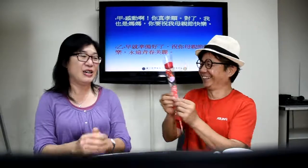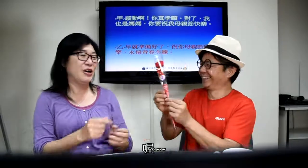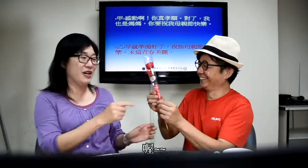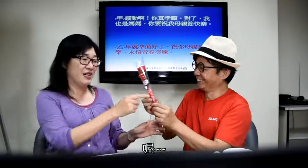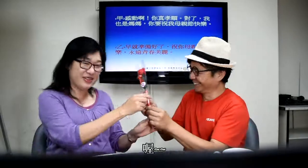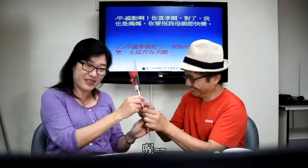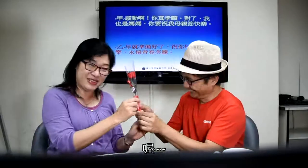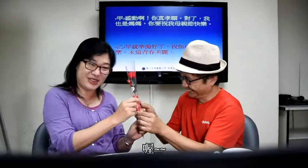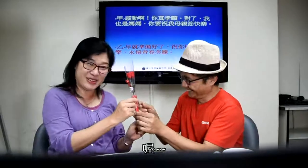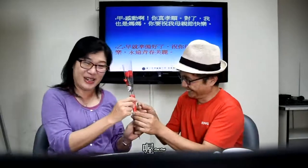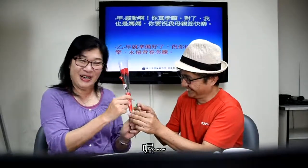了。